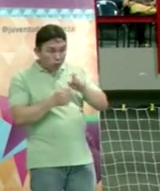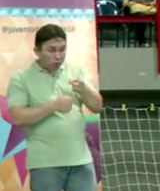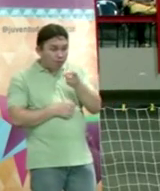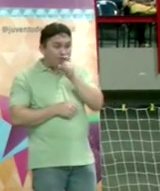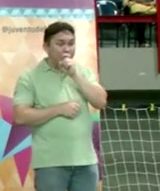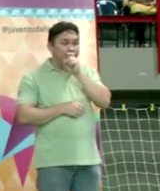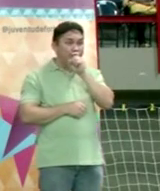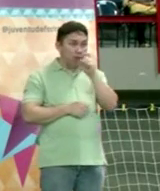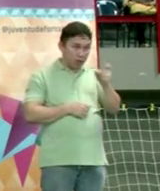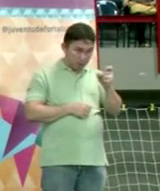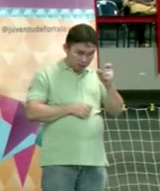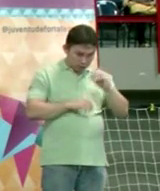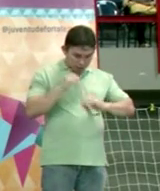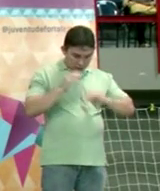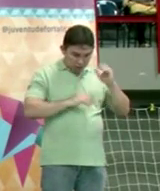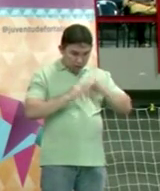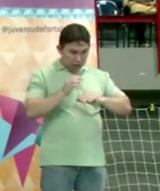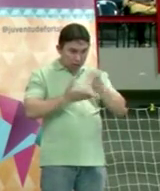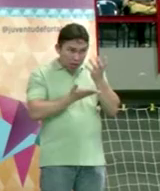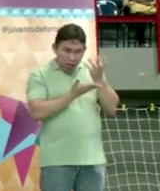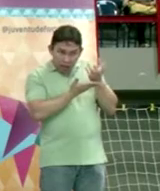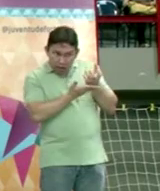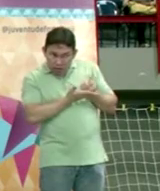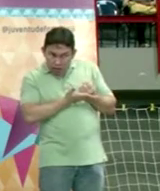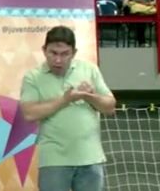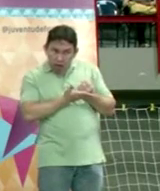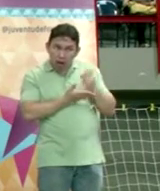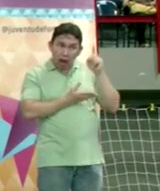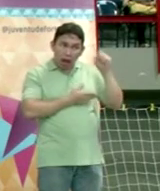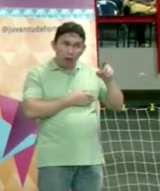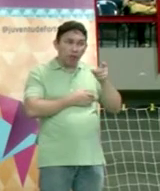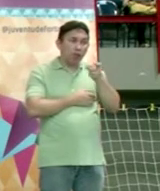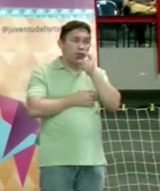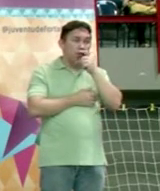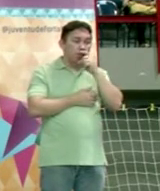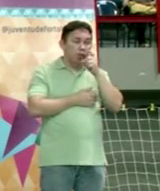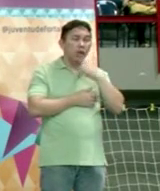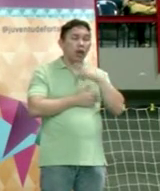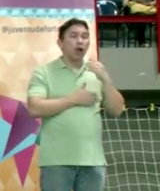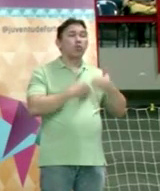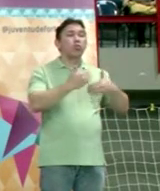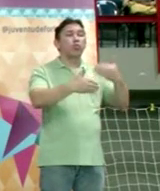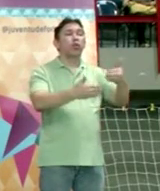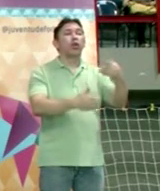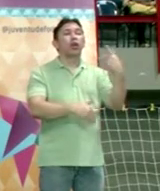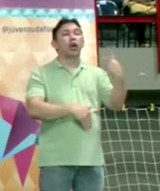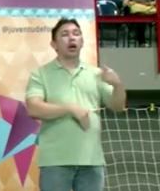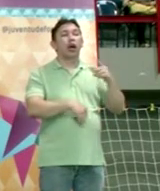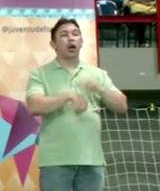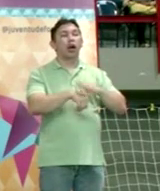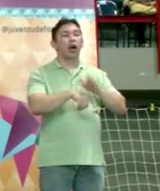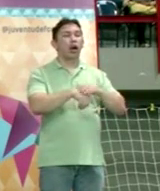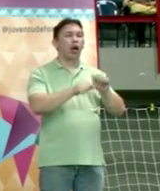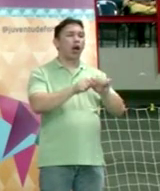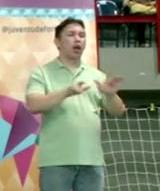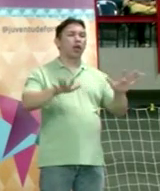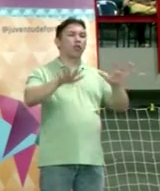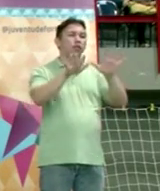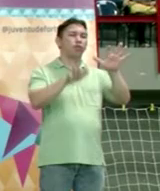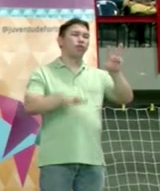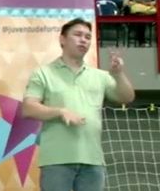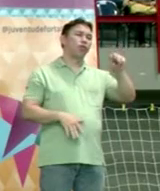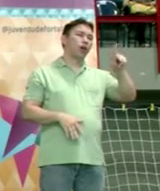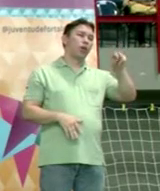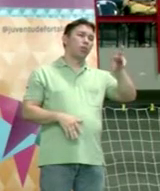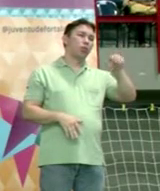gelar não é essa capacidade em absorver. O que faz gelar é o processo o quê? É o processo de